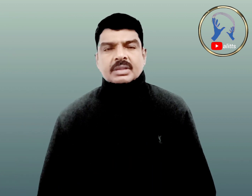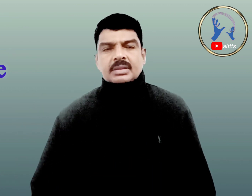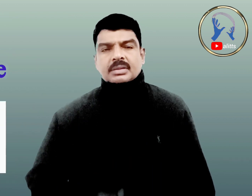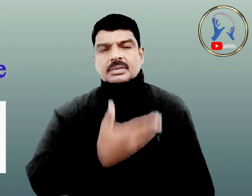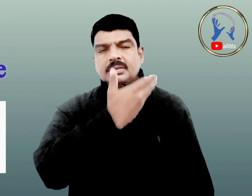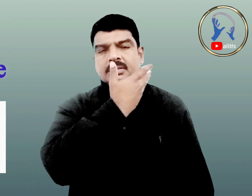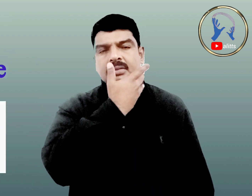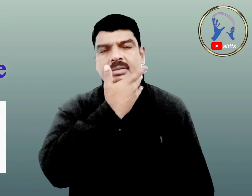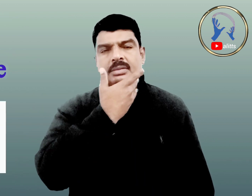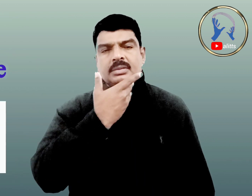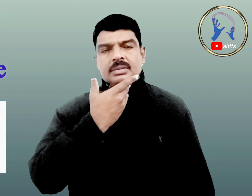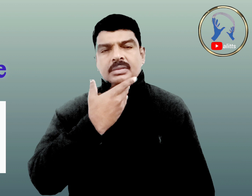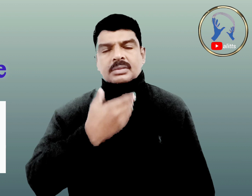पसंद,